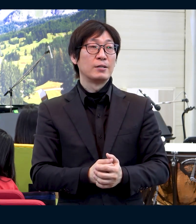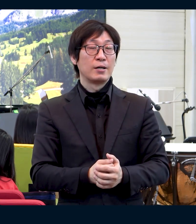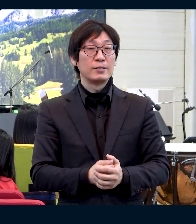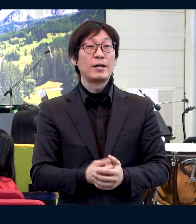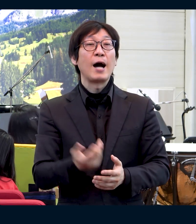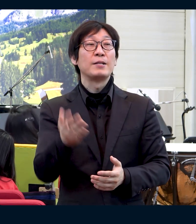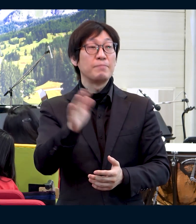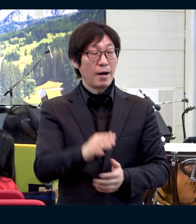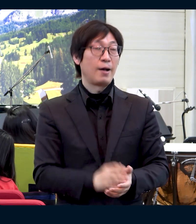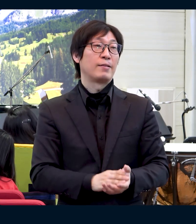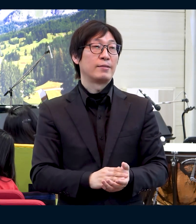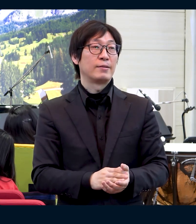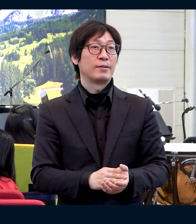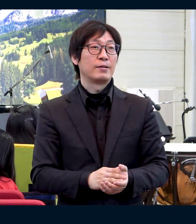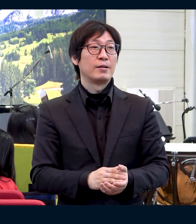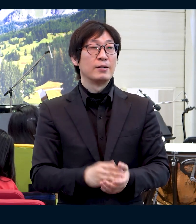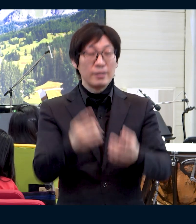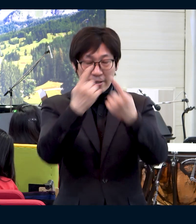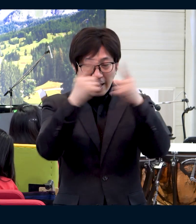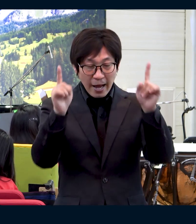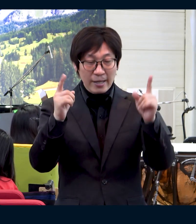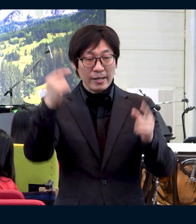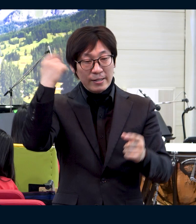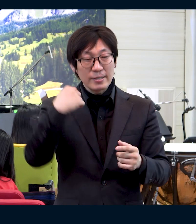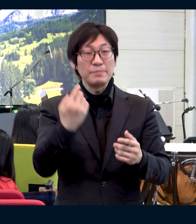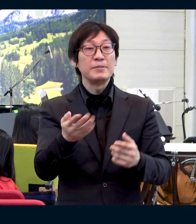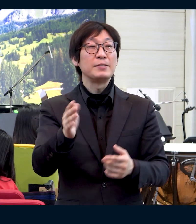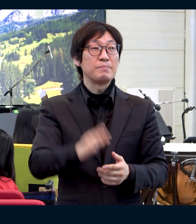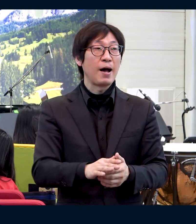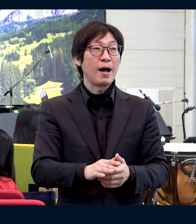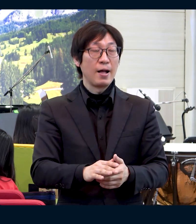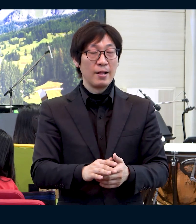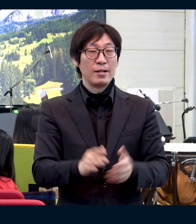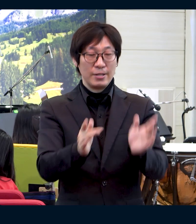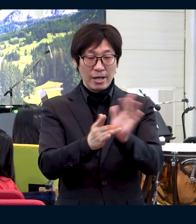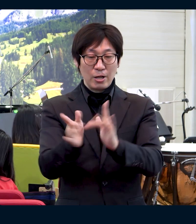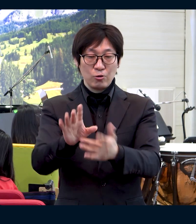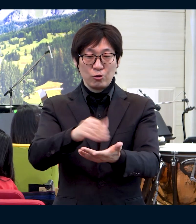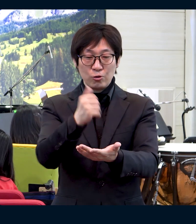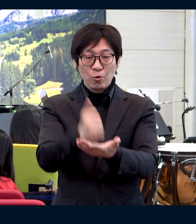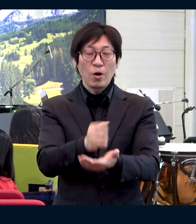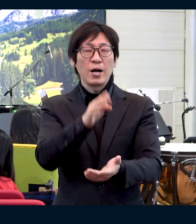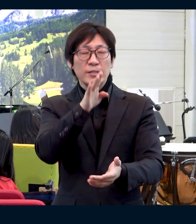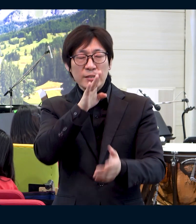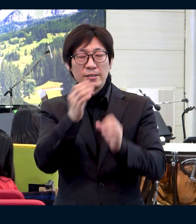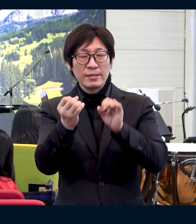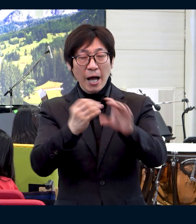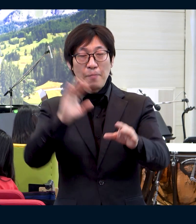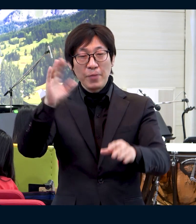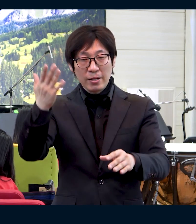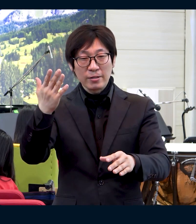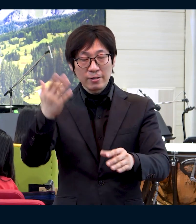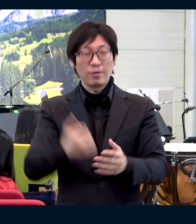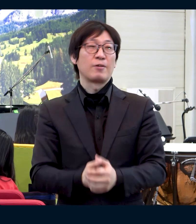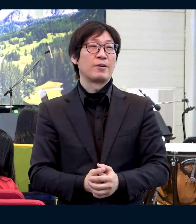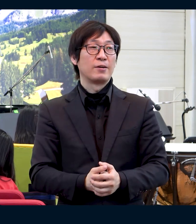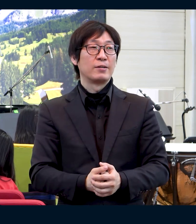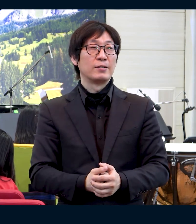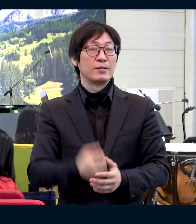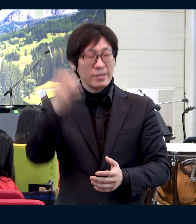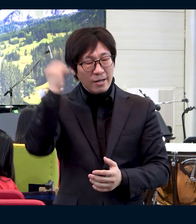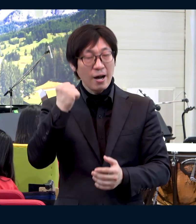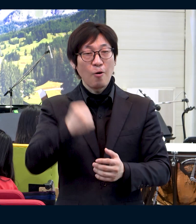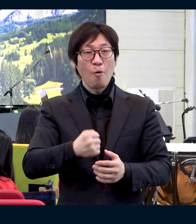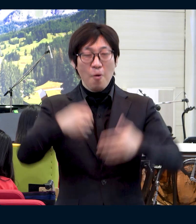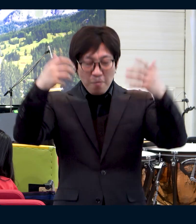그 청년들처럼 보였지만 우리는 예수 그리스도가 정답이었다라는 것을 알고 있었고요. 비를 맞으며 모든